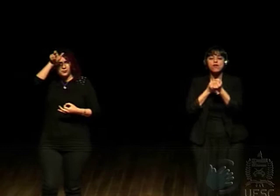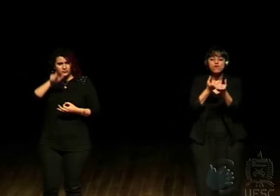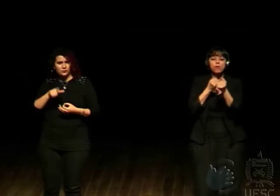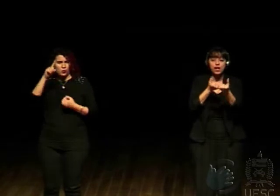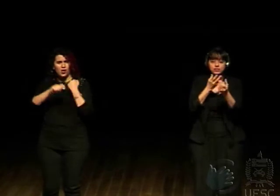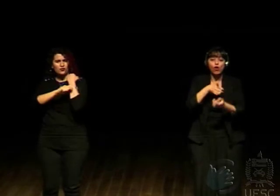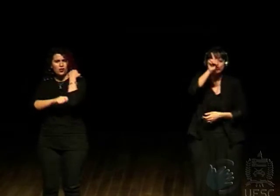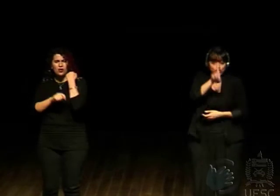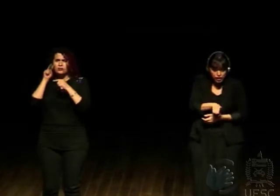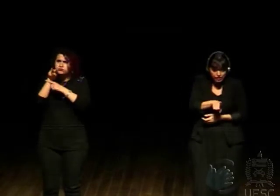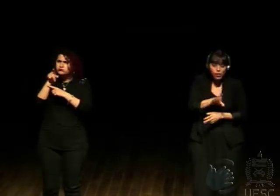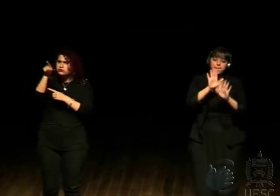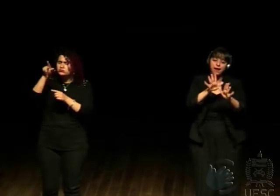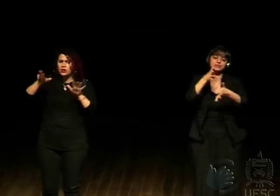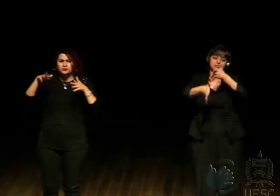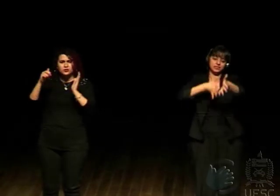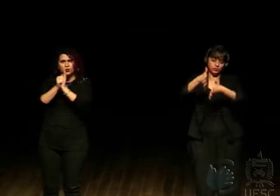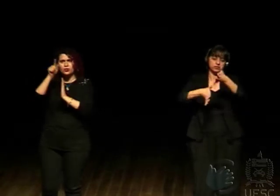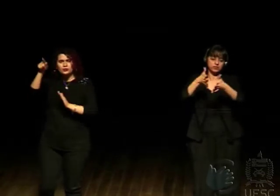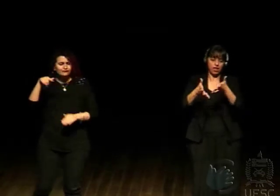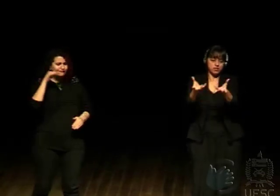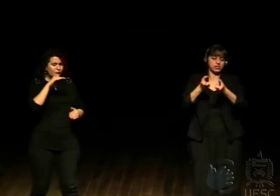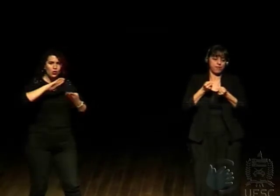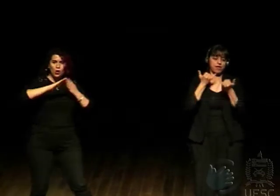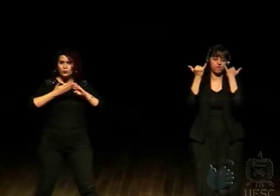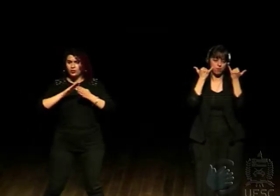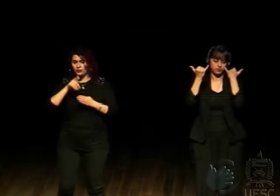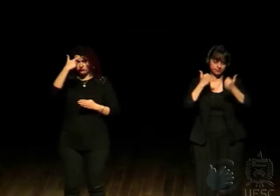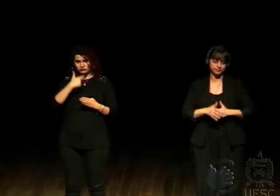de lengua de señas, por ejemplo, los programas de televisión.